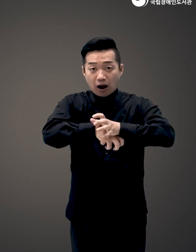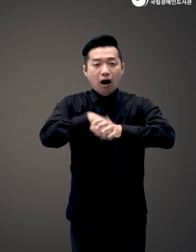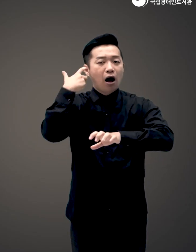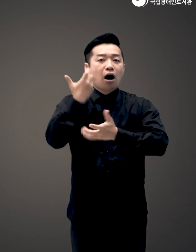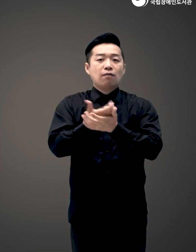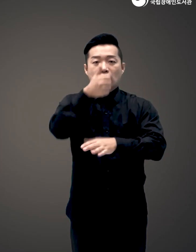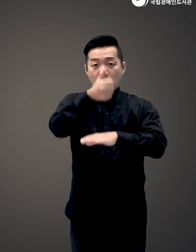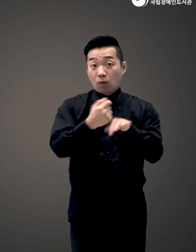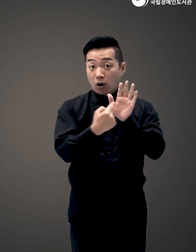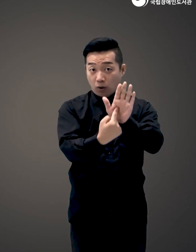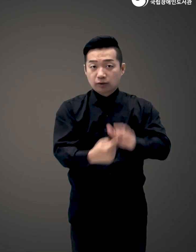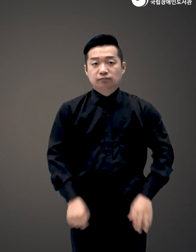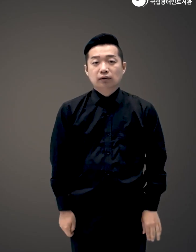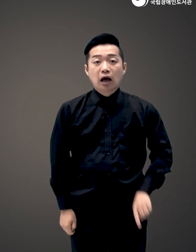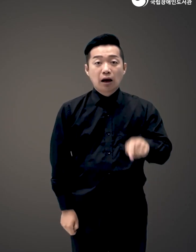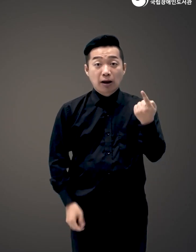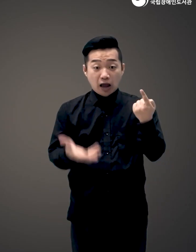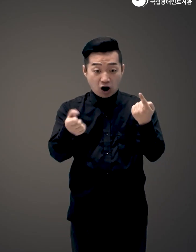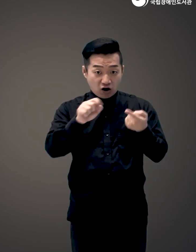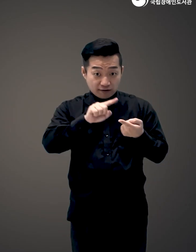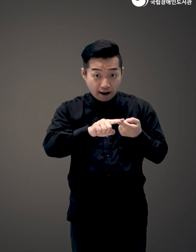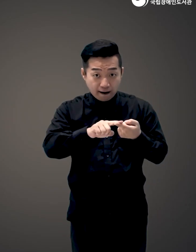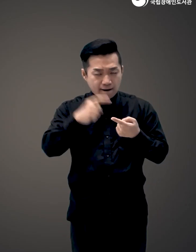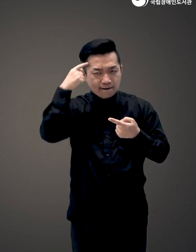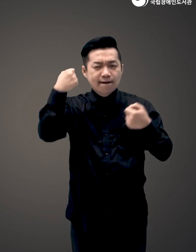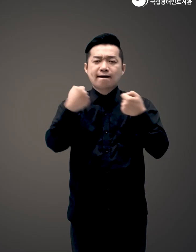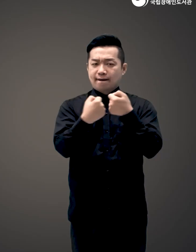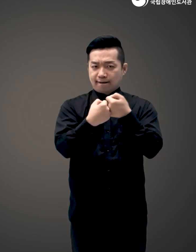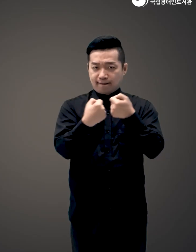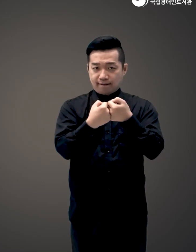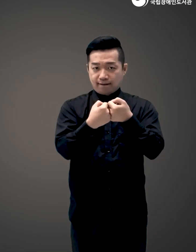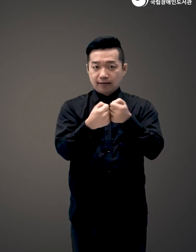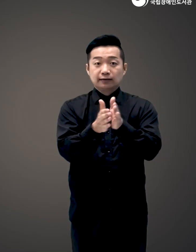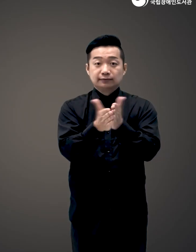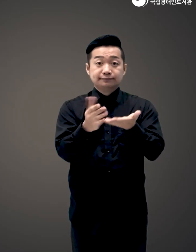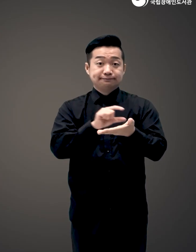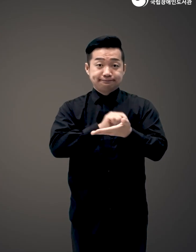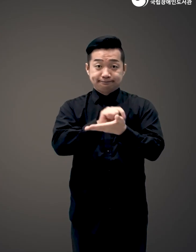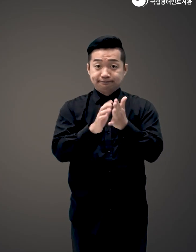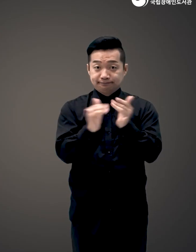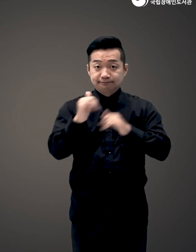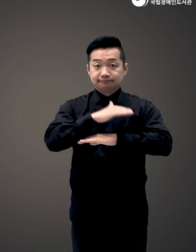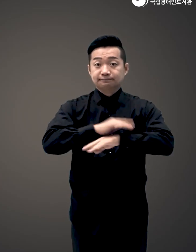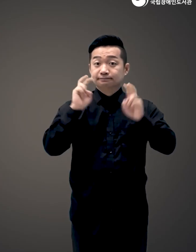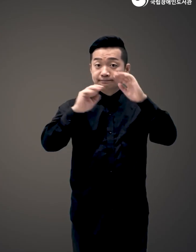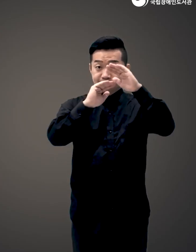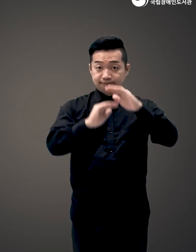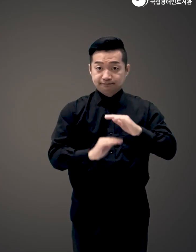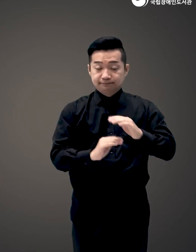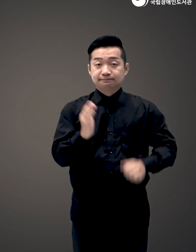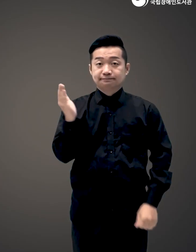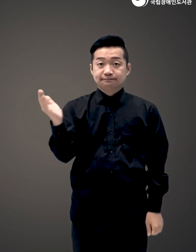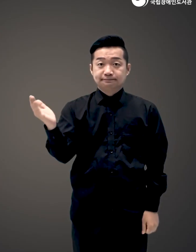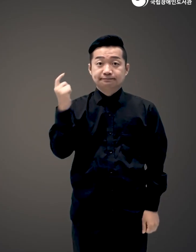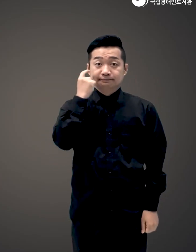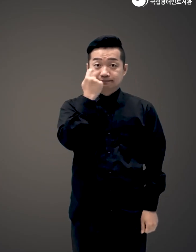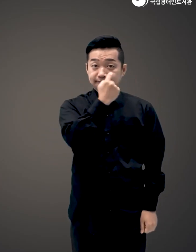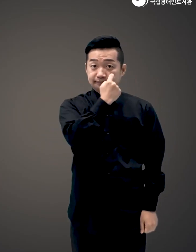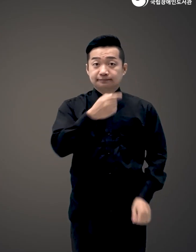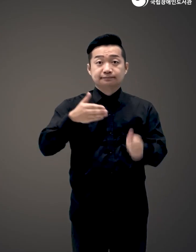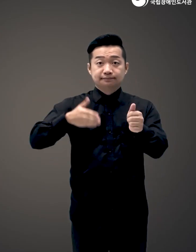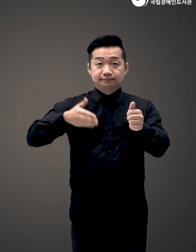충격적인 결말이 공개됩니다. 100억을 놓고 벌이는 이색 두뇌 게임. 도서명 블랙쇼맨과 운명의